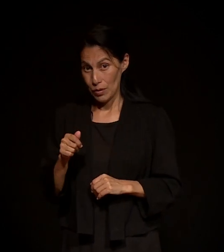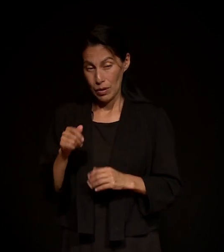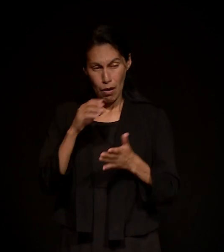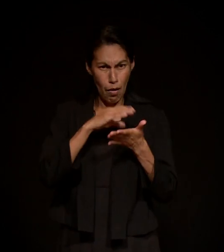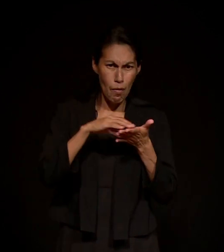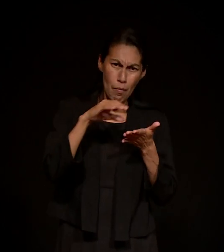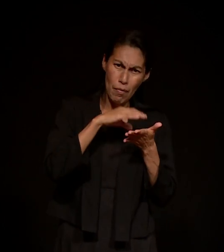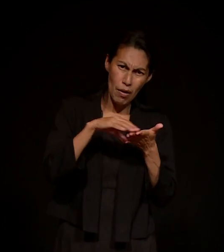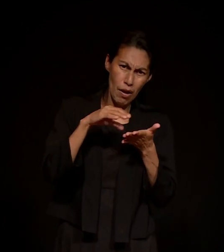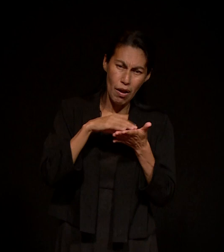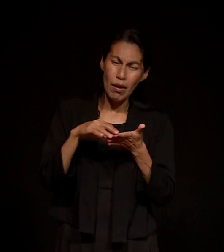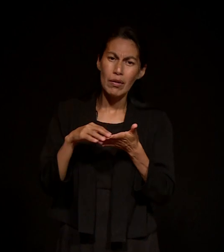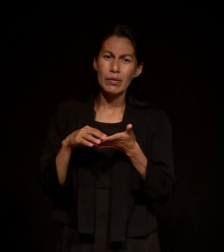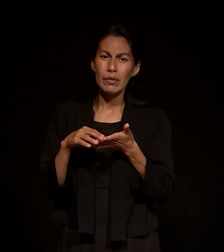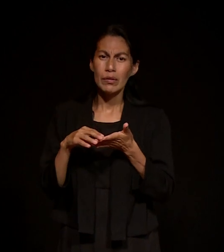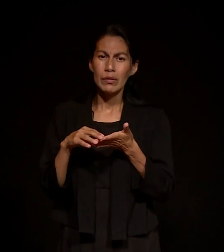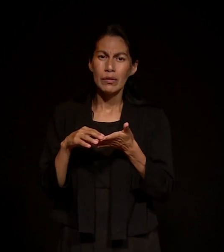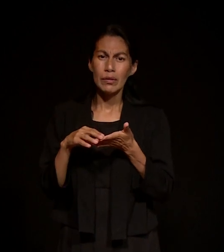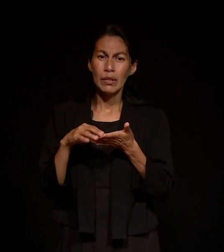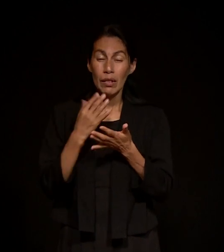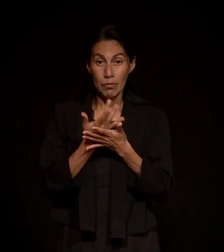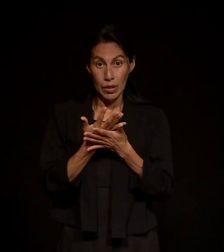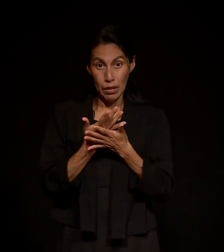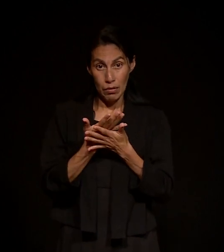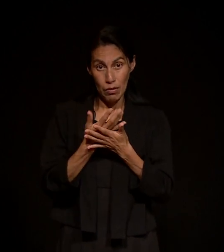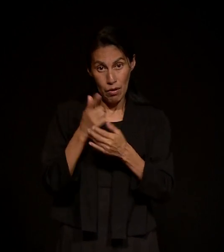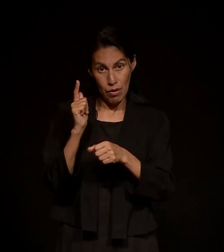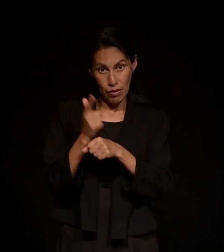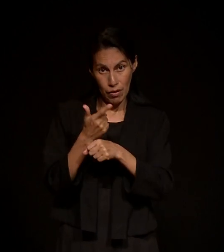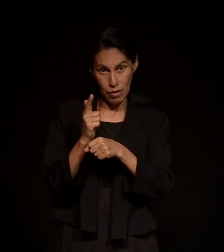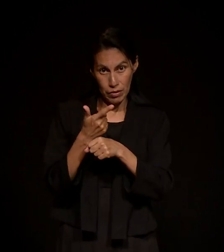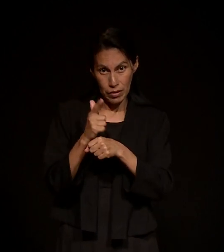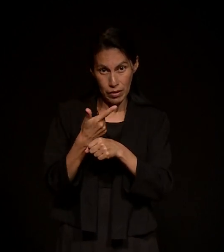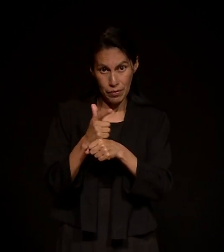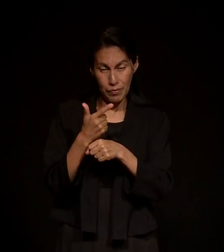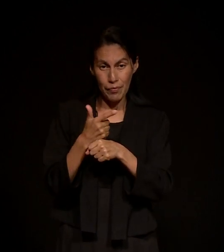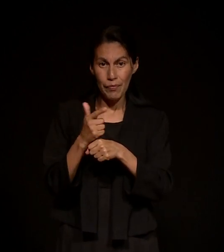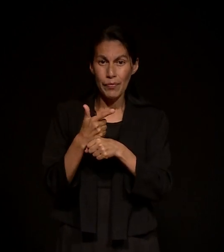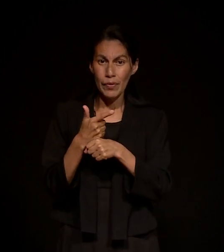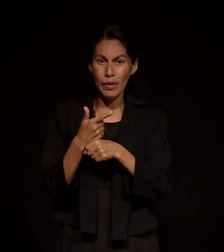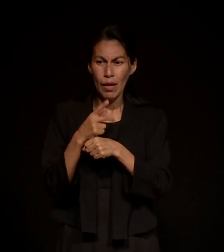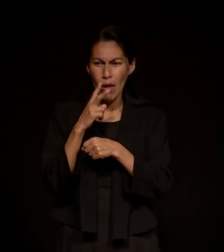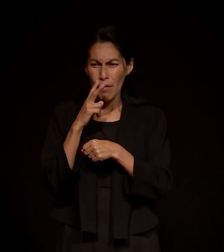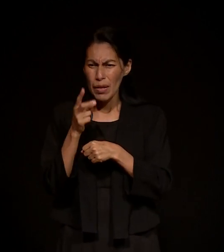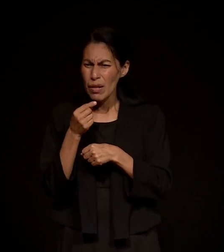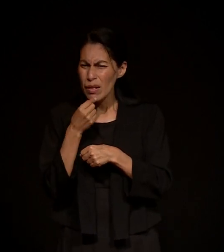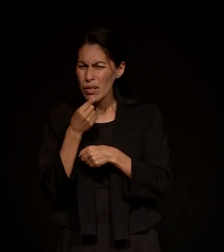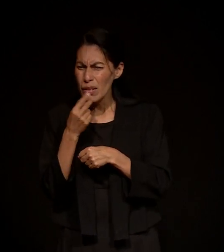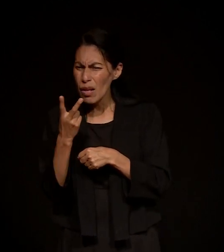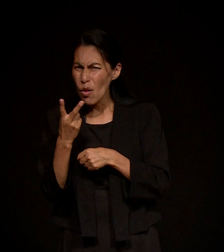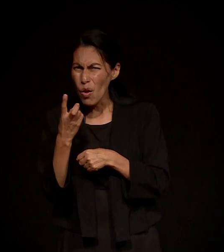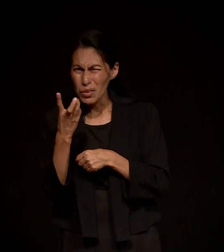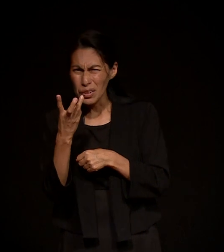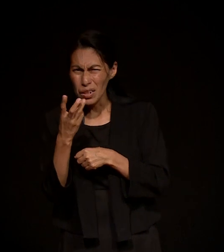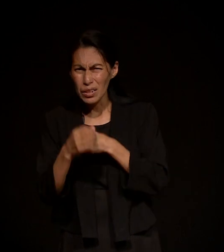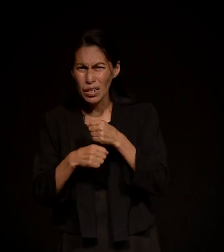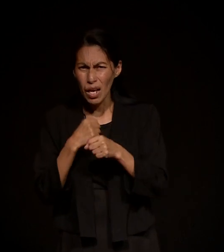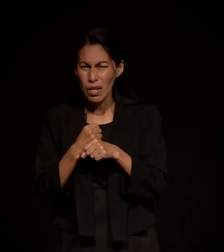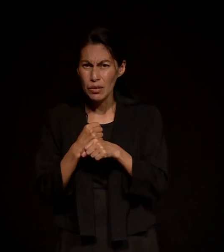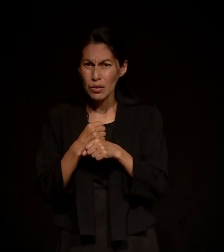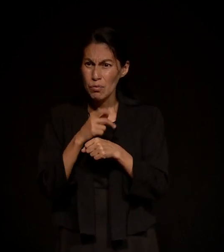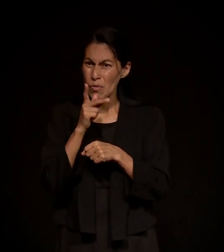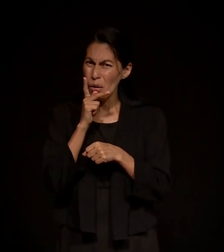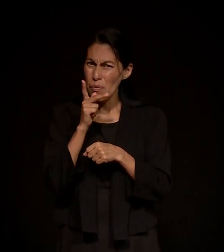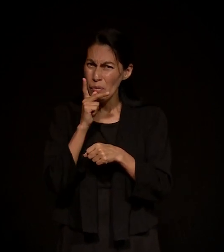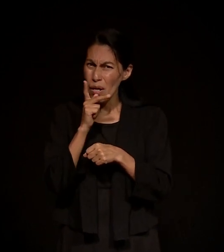que ya hicimos las compras, estábamos esperando al taxi cuando vi a una niña de 2 o 3 años. Con